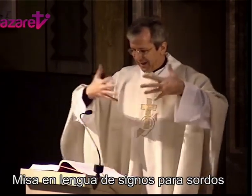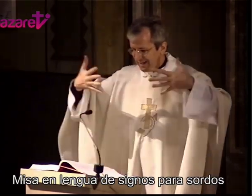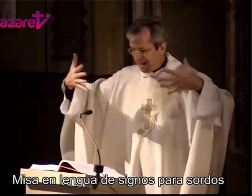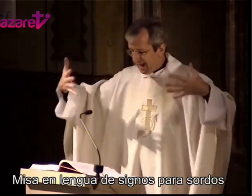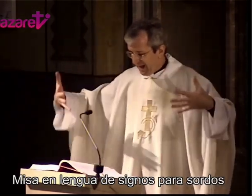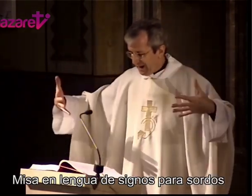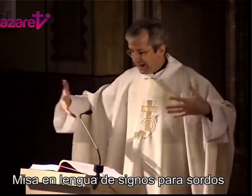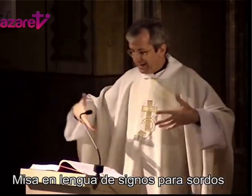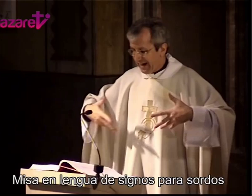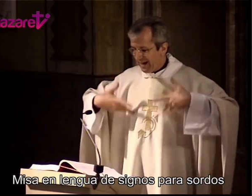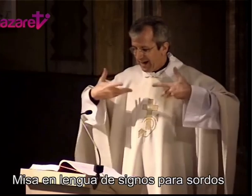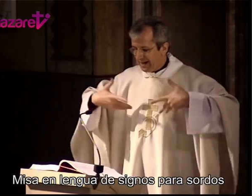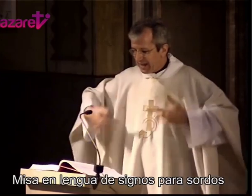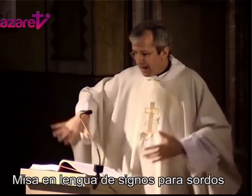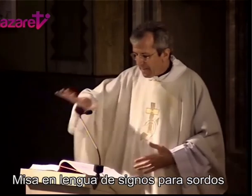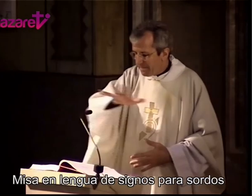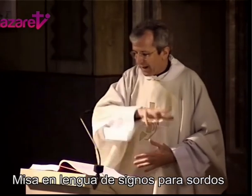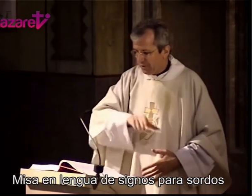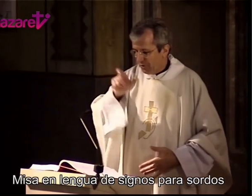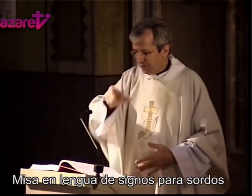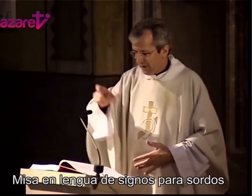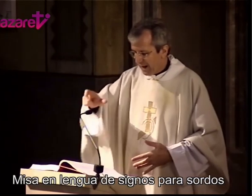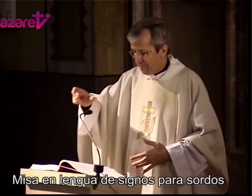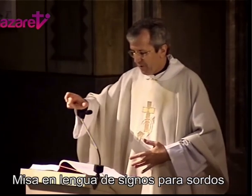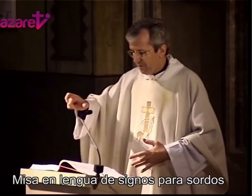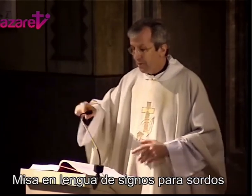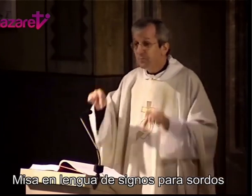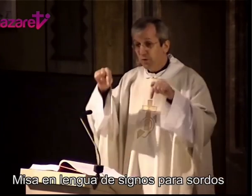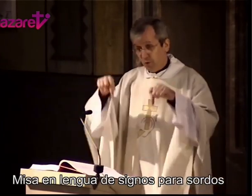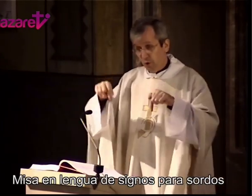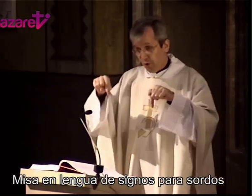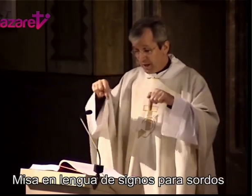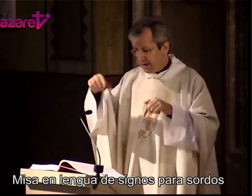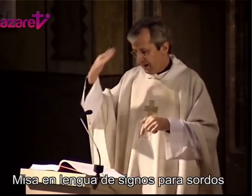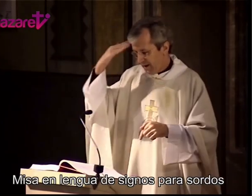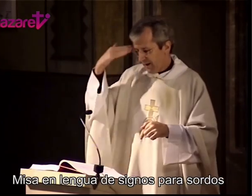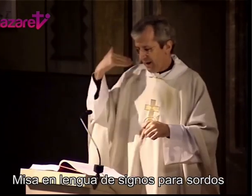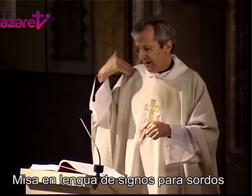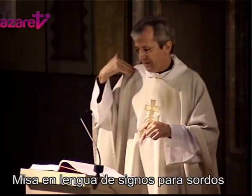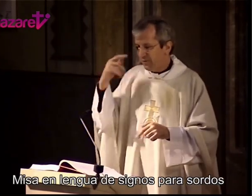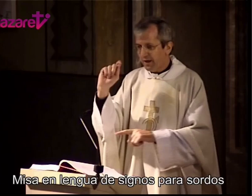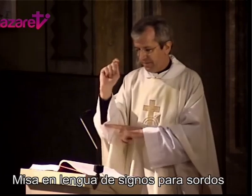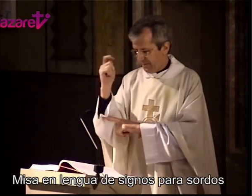será de gran alegría para todo el pueblo. Hoy, en la ciudad de